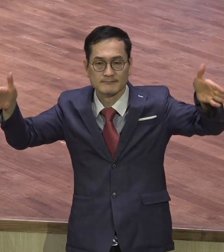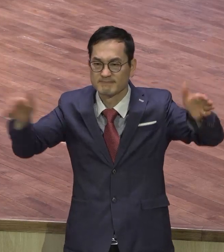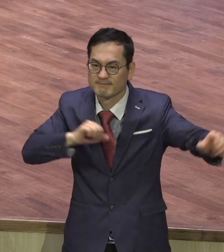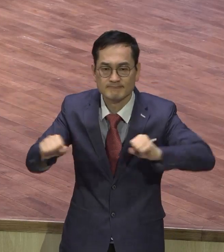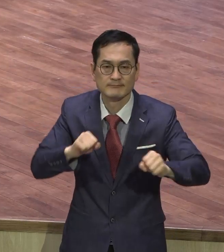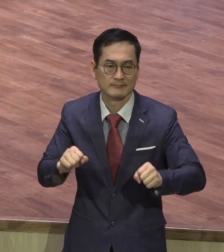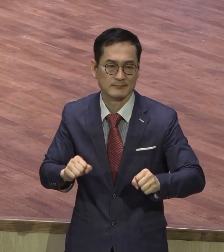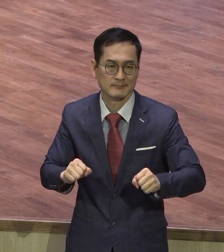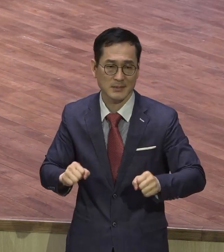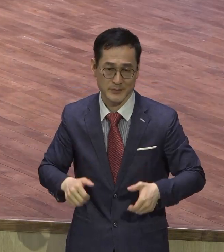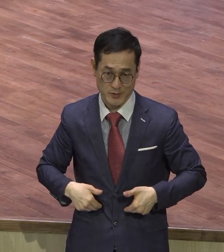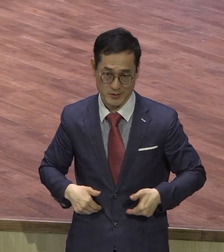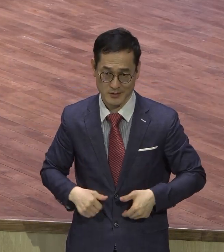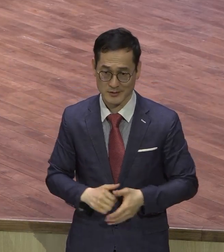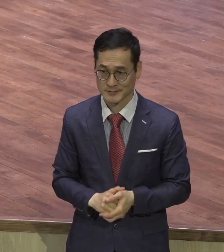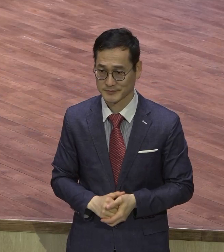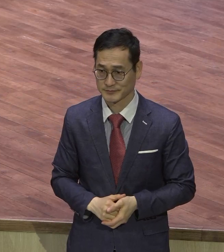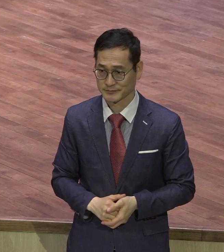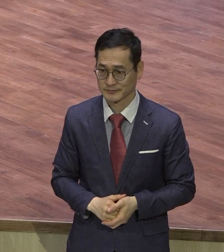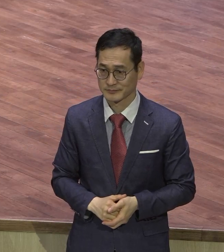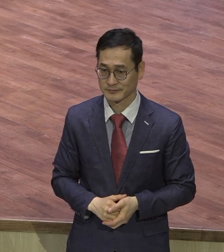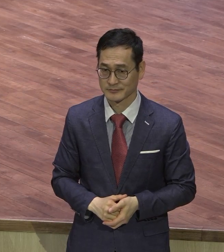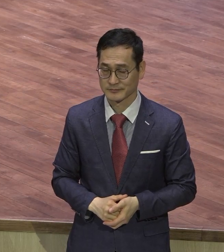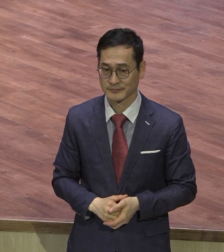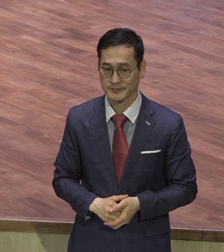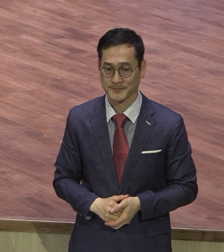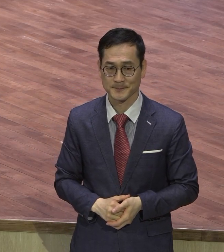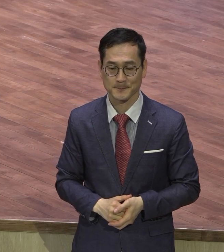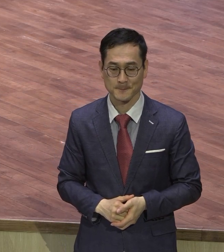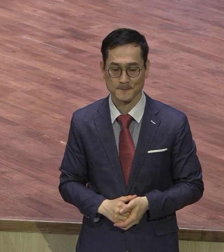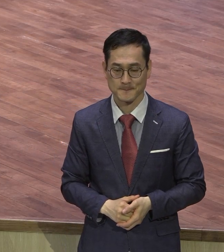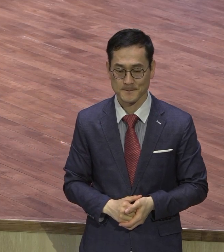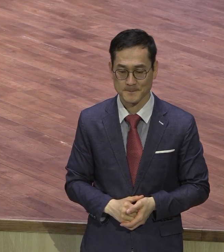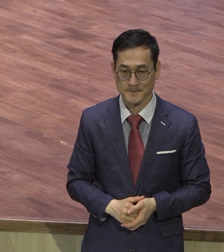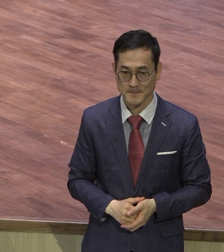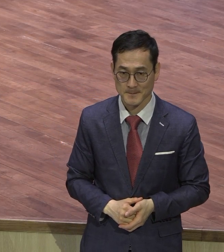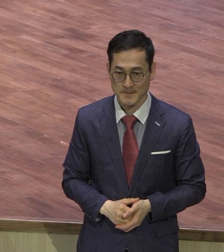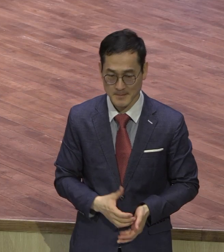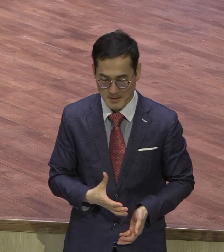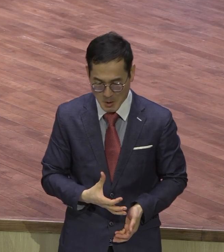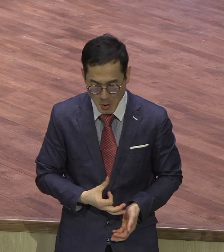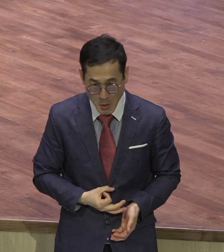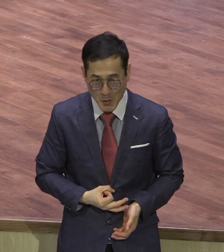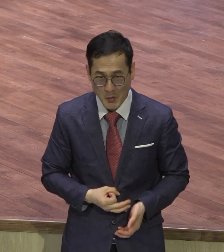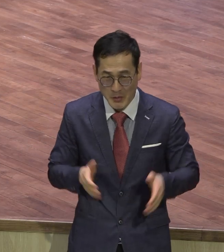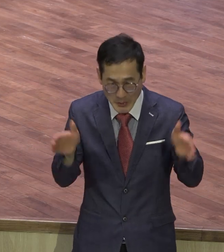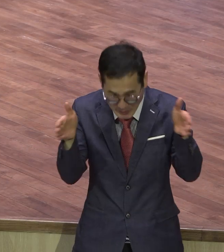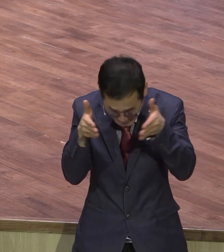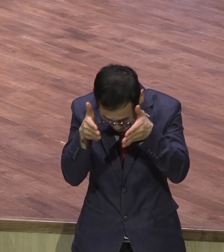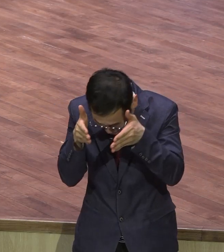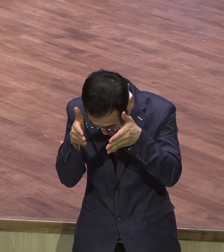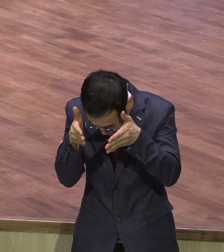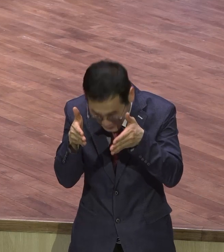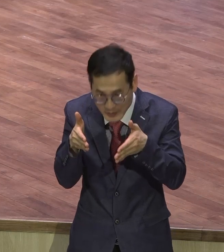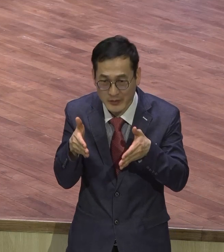그래야 큰 축복 뭐든지 다 감당할 수가 있어요. 쪽발인 것에 더 담을 수가 없어요.